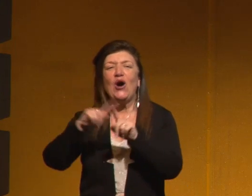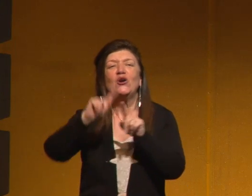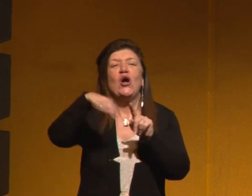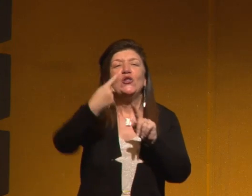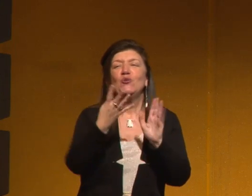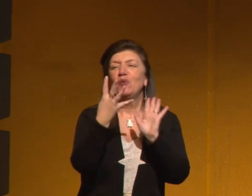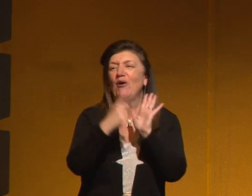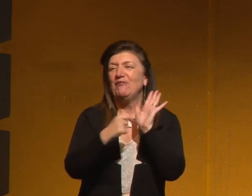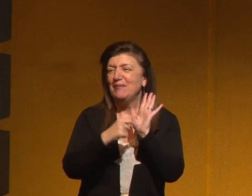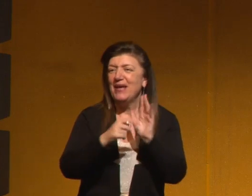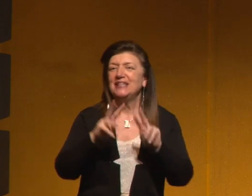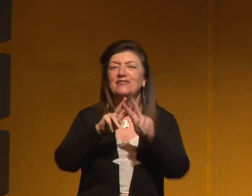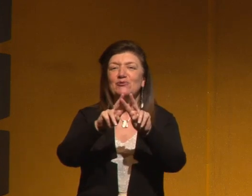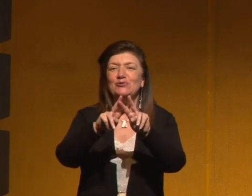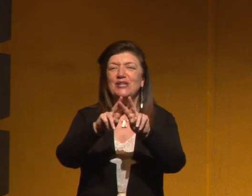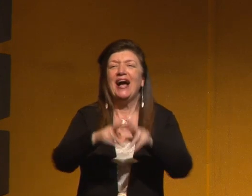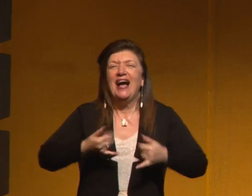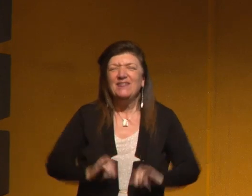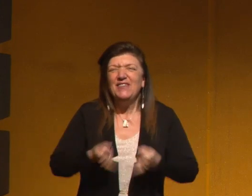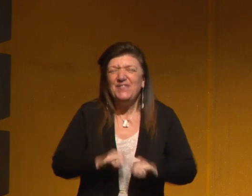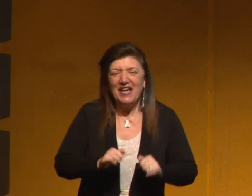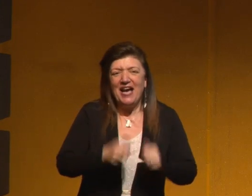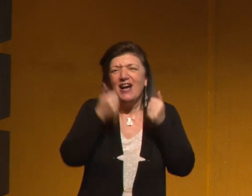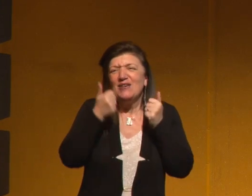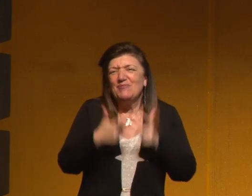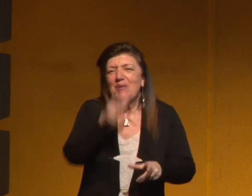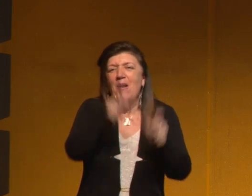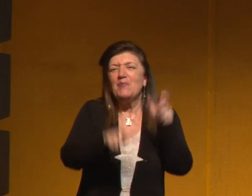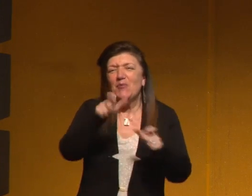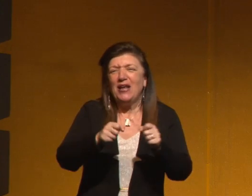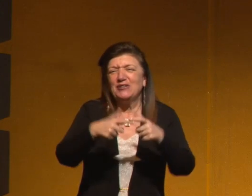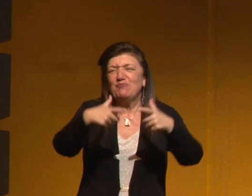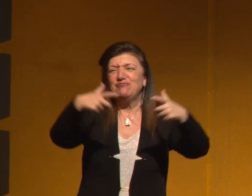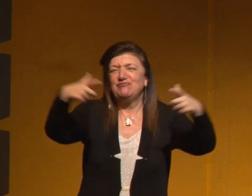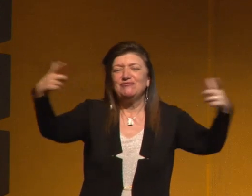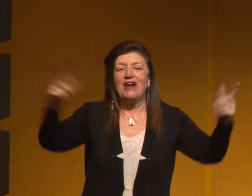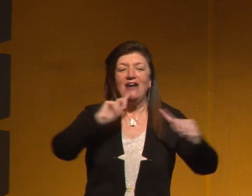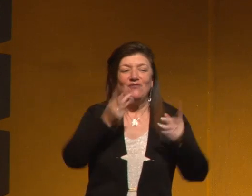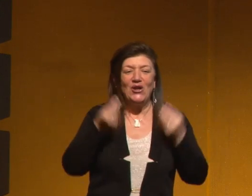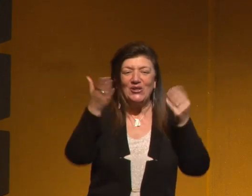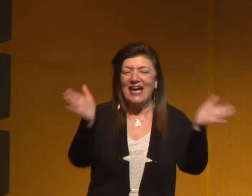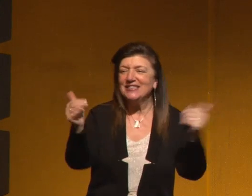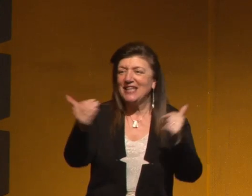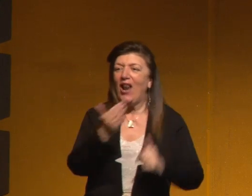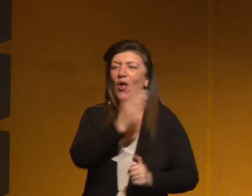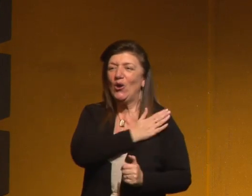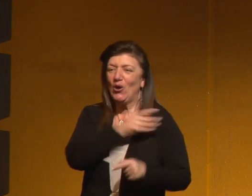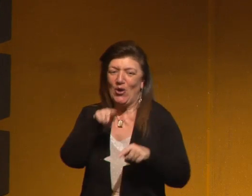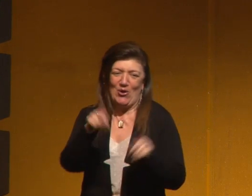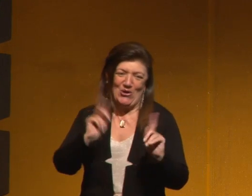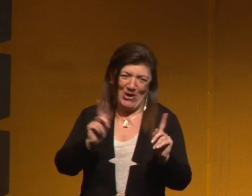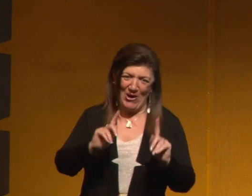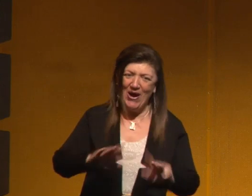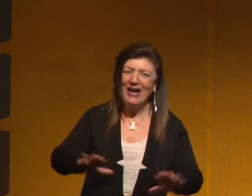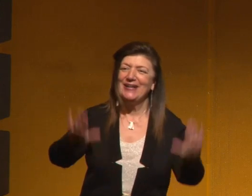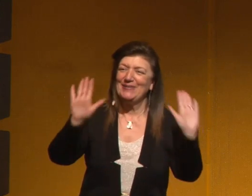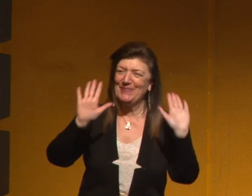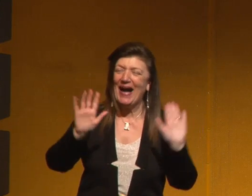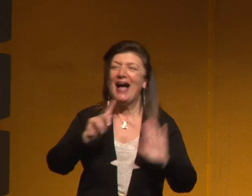woodstock ci fu un piccolo incremento demografico vorrei caricare il salone anche di questo compito vorrei